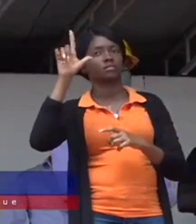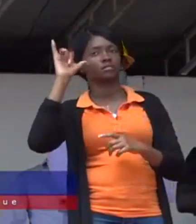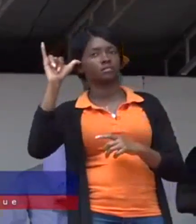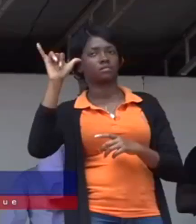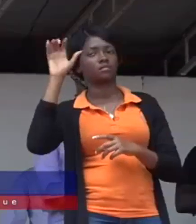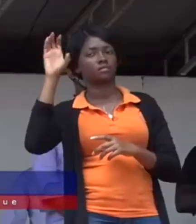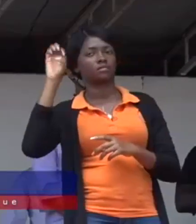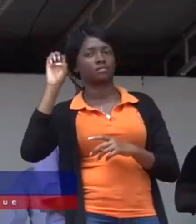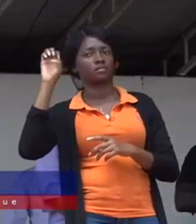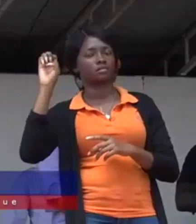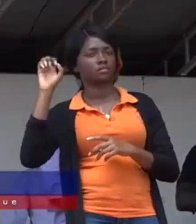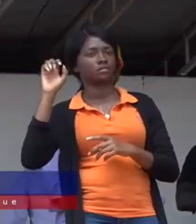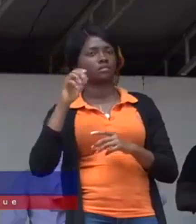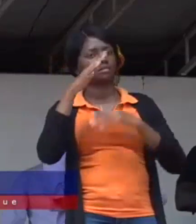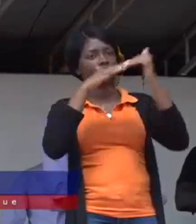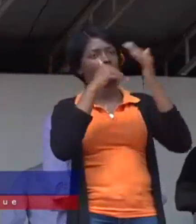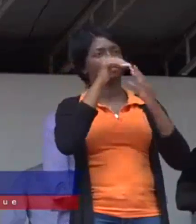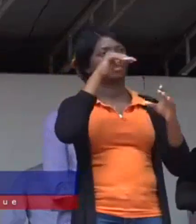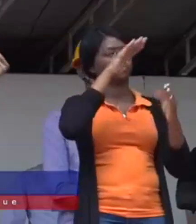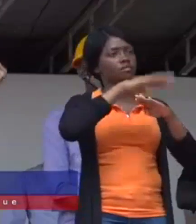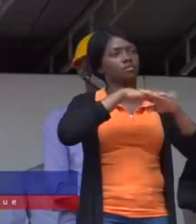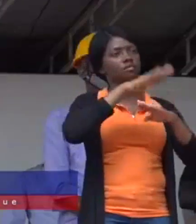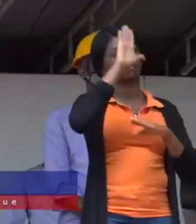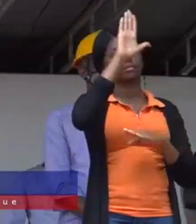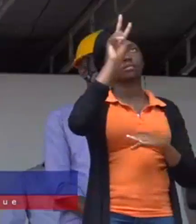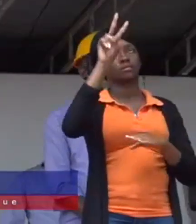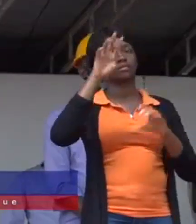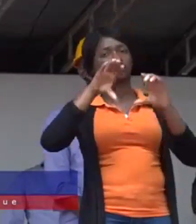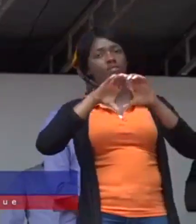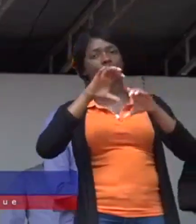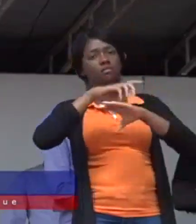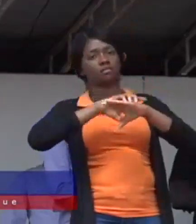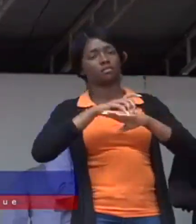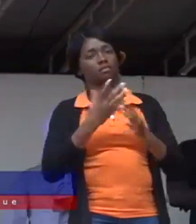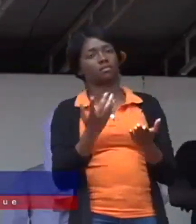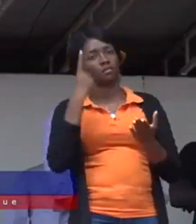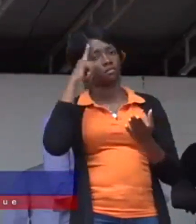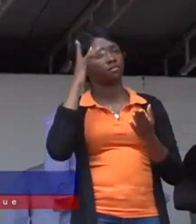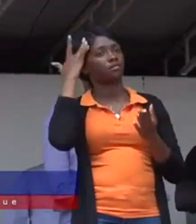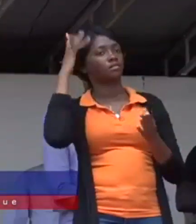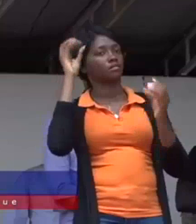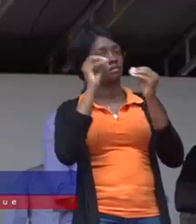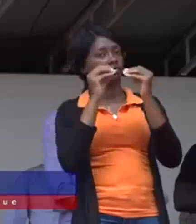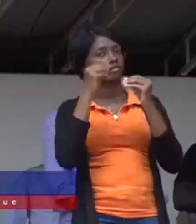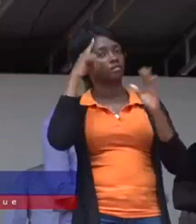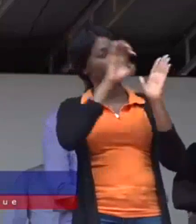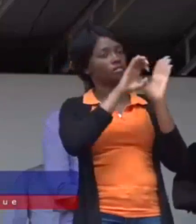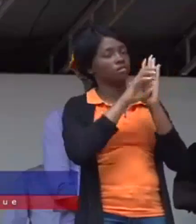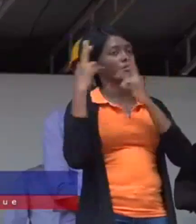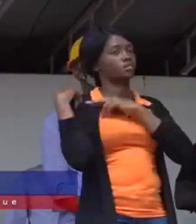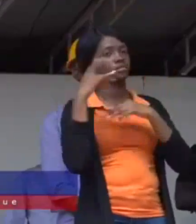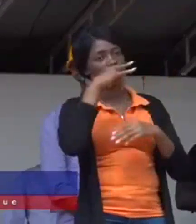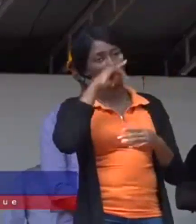carotères dans la foule à mort pour petit peuple là. Si moun qui est bien intelligent, l'État prend en charge depuis